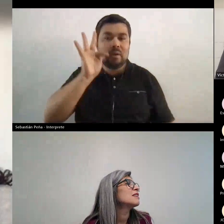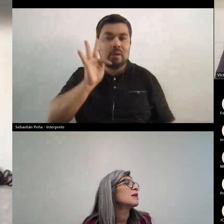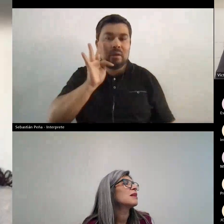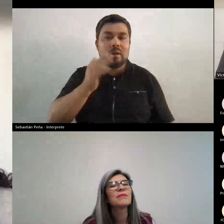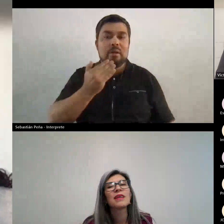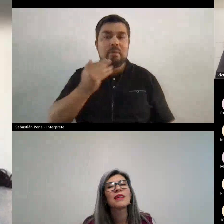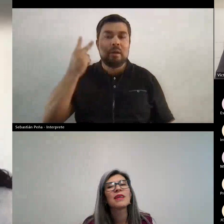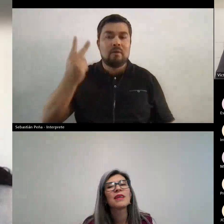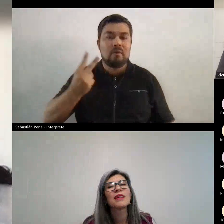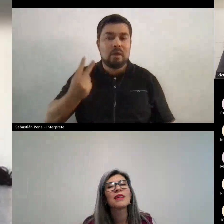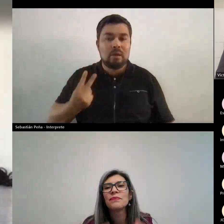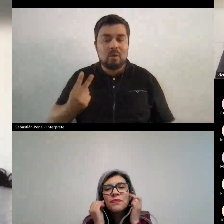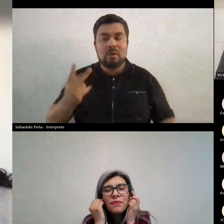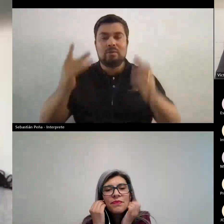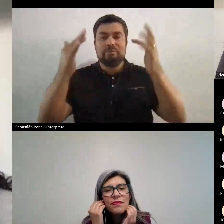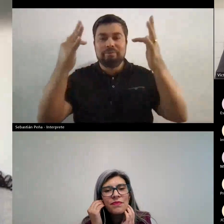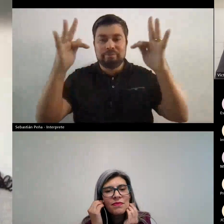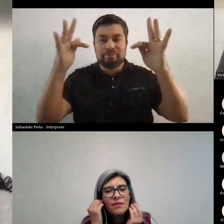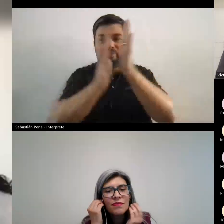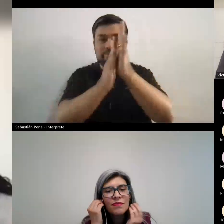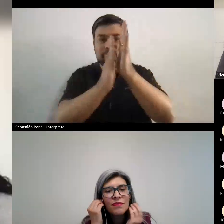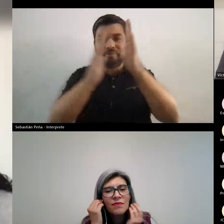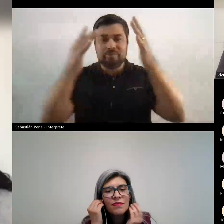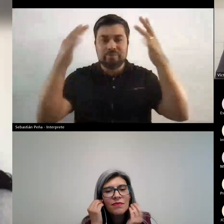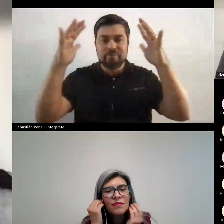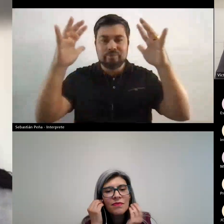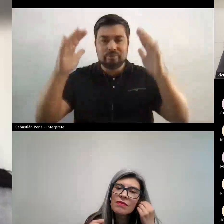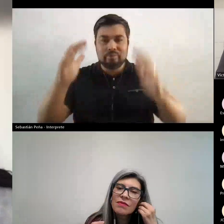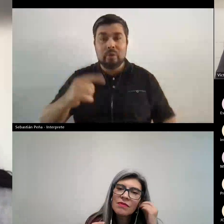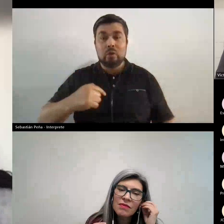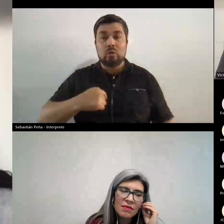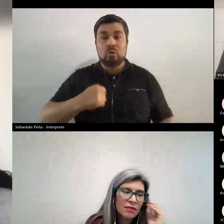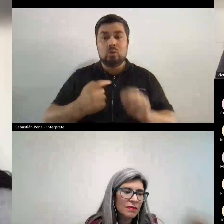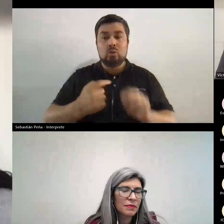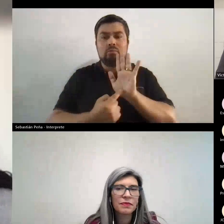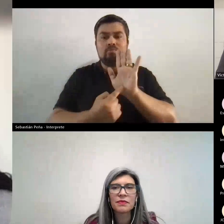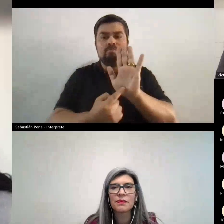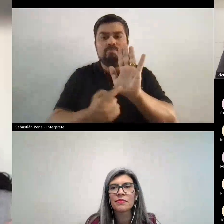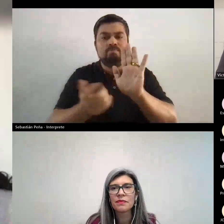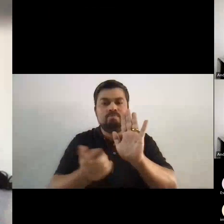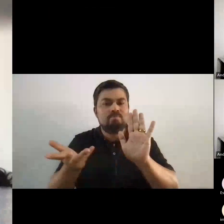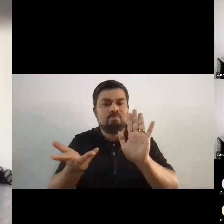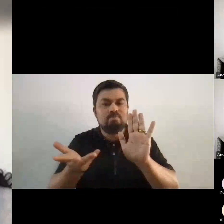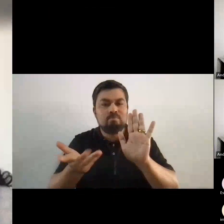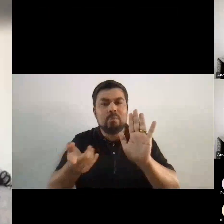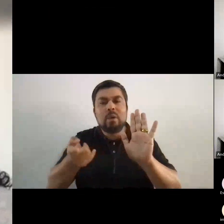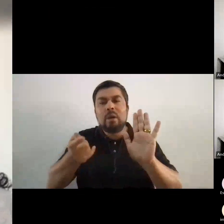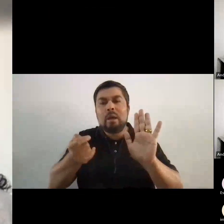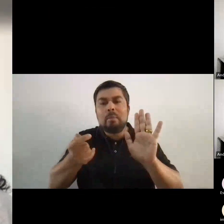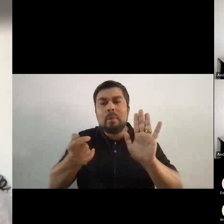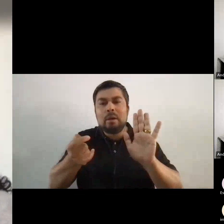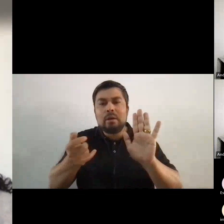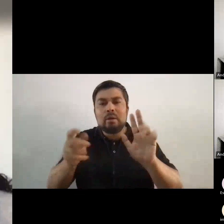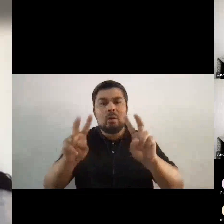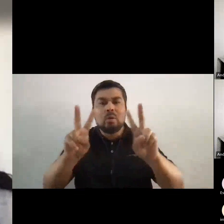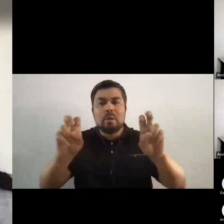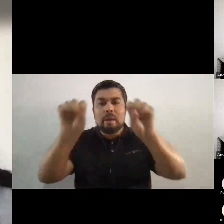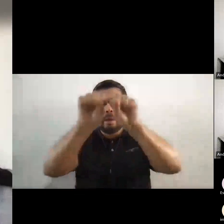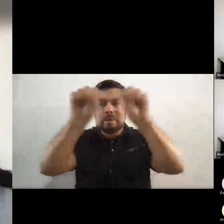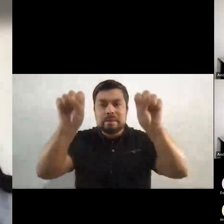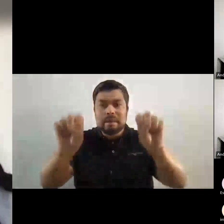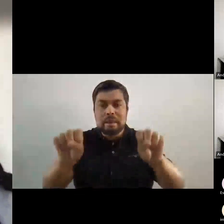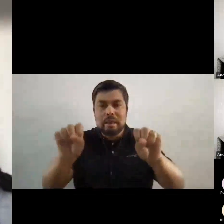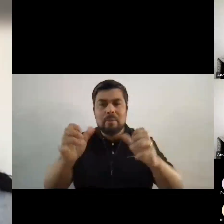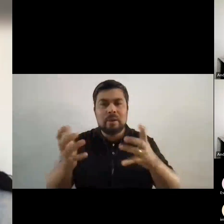y Victoria, que en realidad lo que yo voy a presentar más bien sería como una sistematización y poner un poco